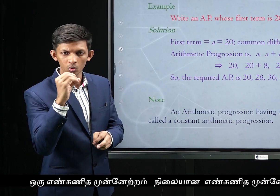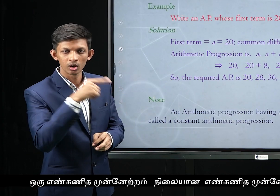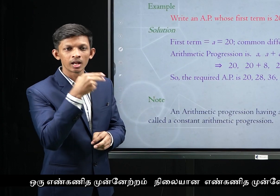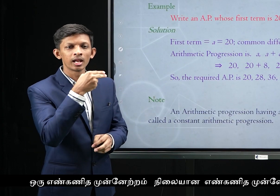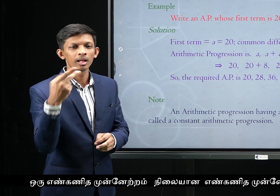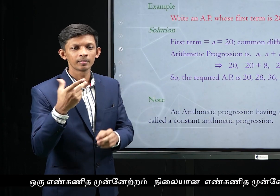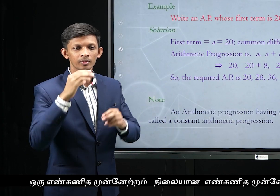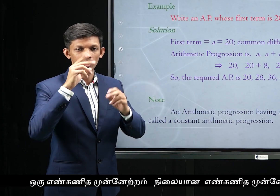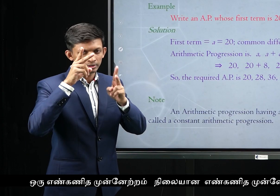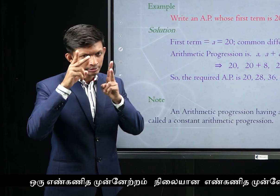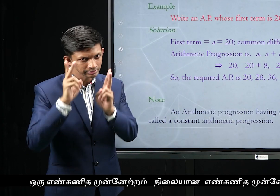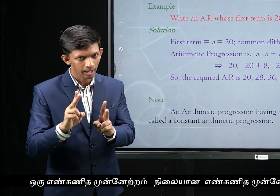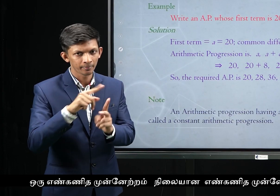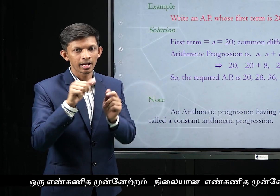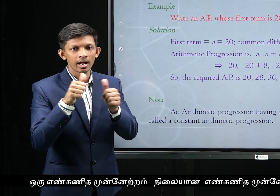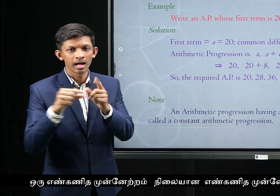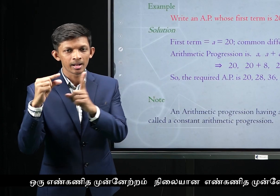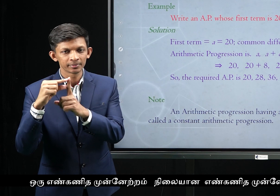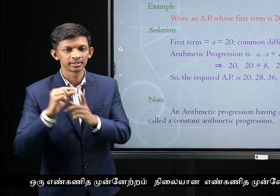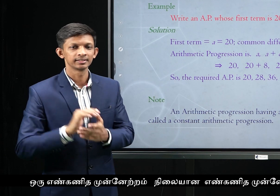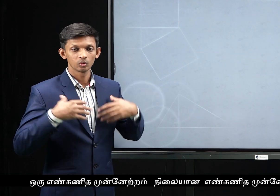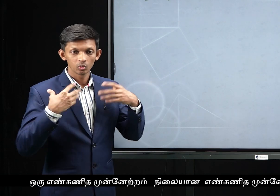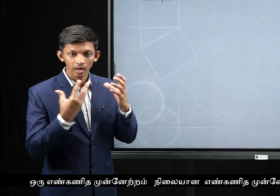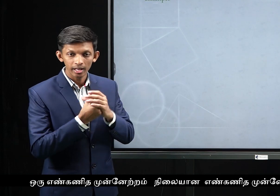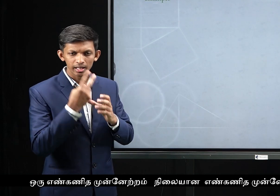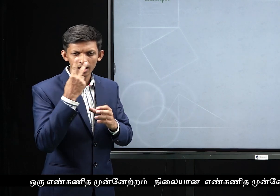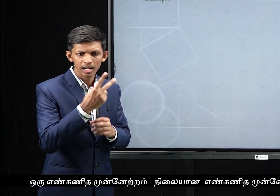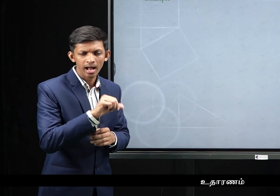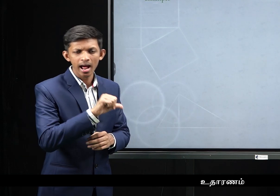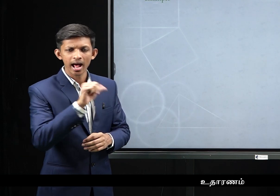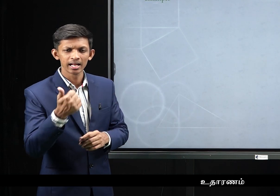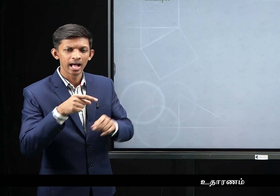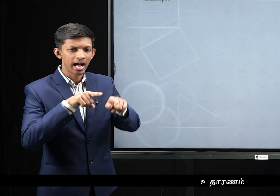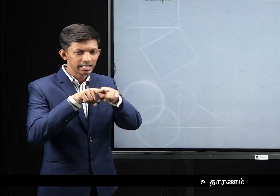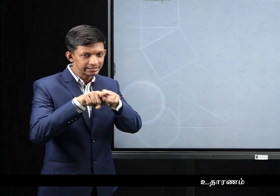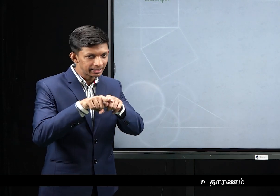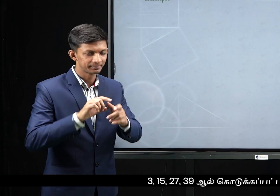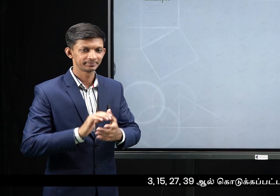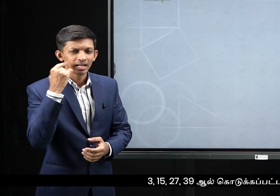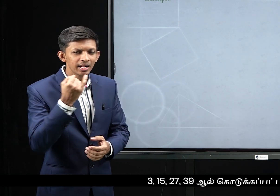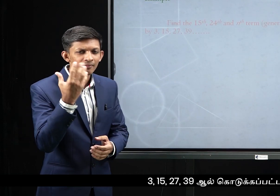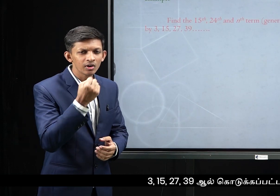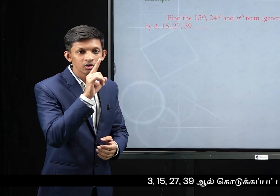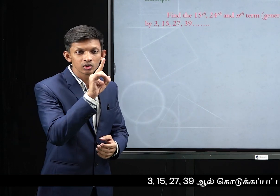நிலையான எண்கணித முன்னேற்றம் என்று அழைக்கப்படுகிறது. உதாரணம்: 3,